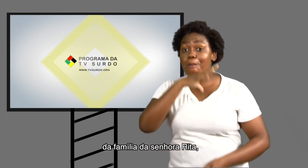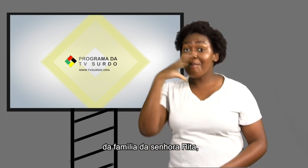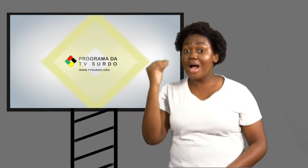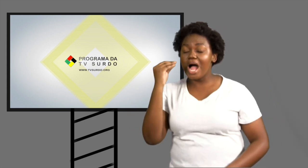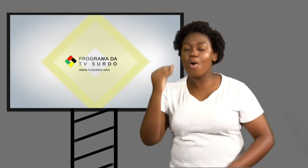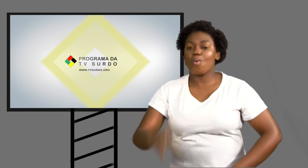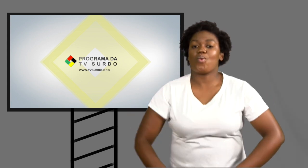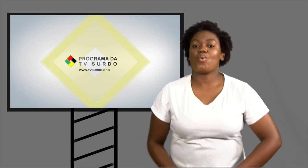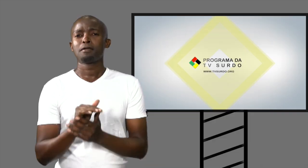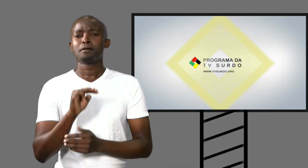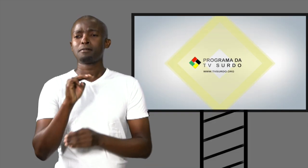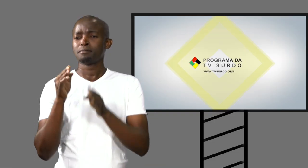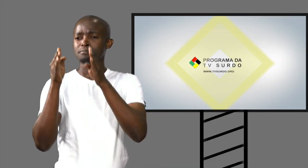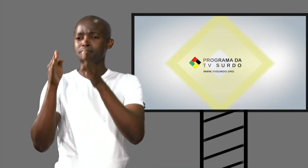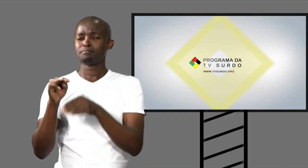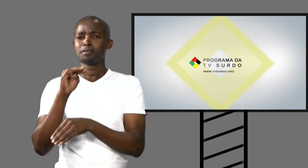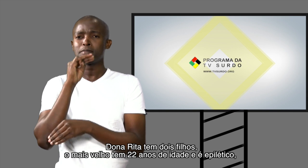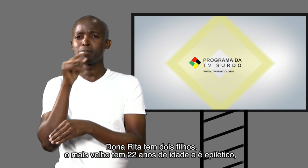venda de pão e badia.